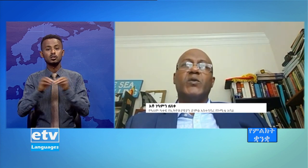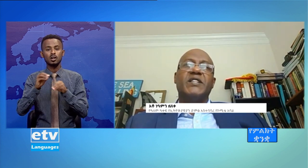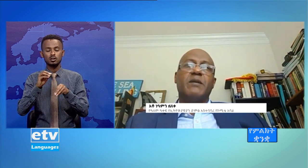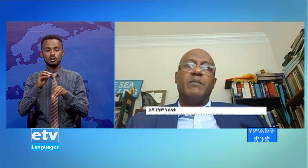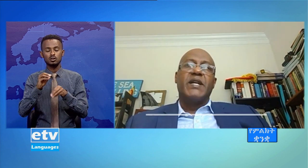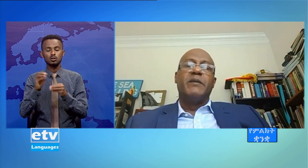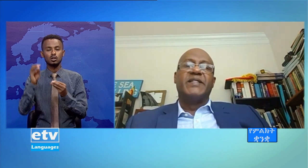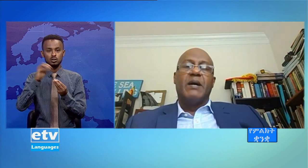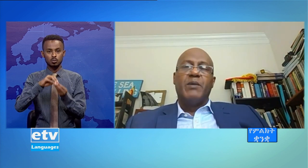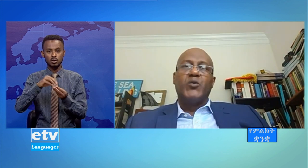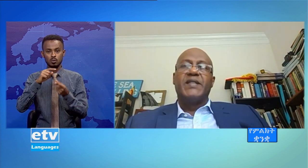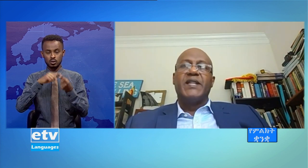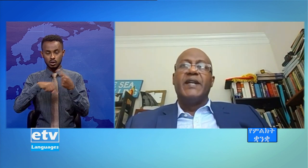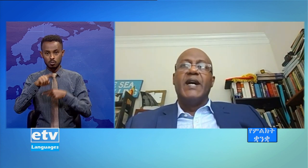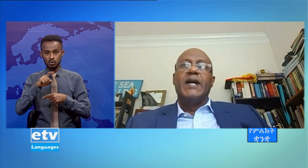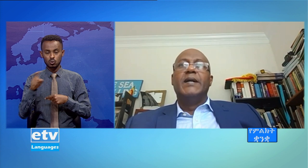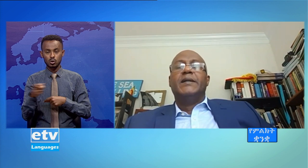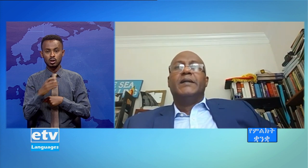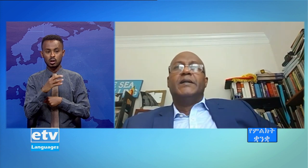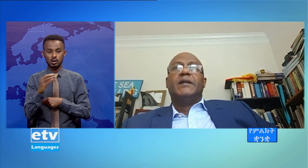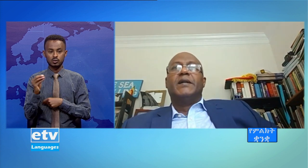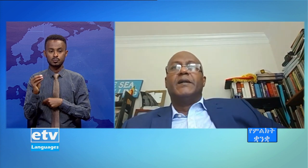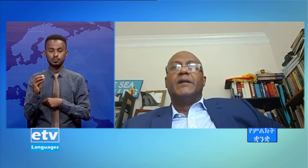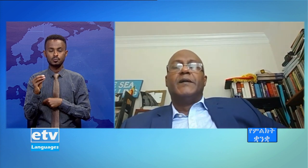እንቅስቃሴያቸው እየጨመረ የመጣበት ሁኔታ እና